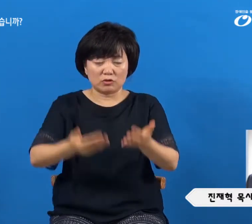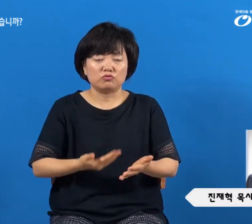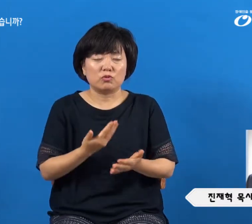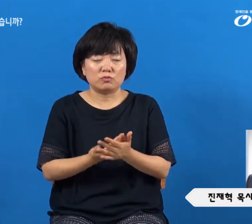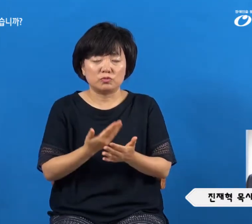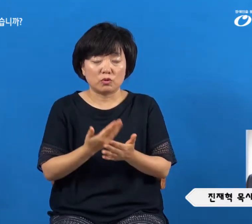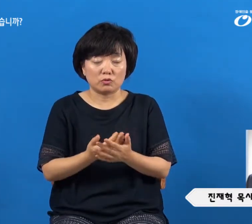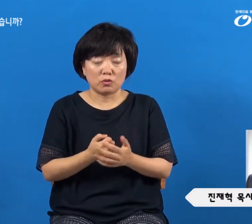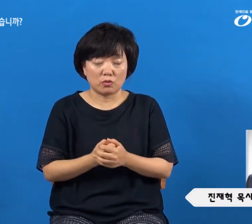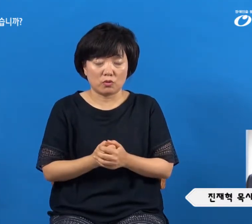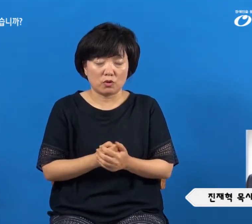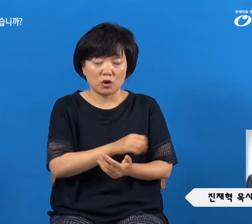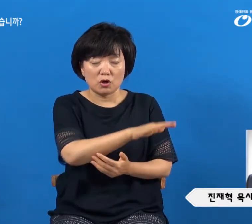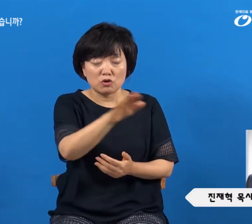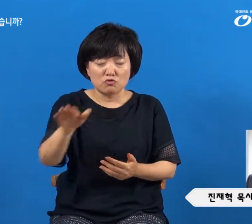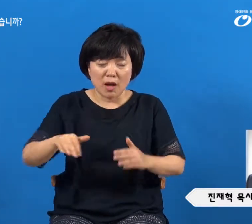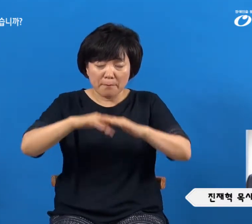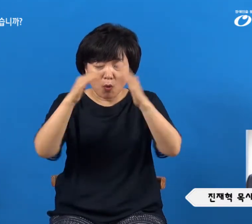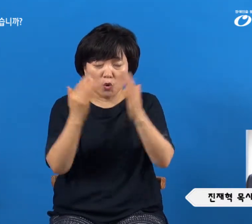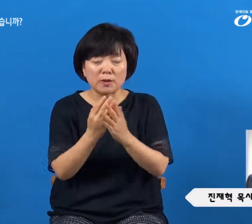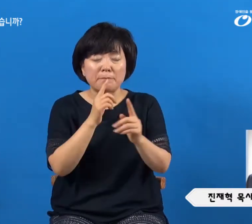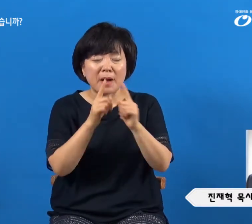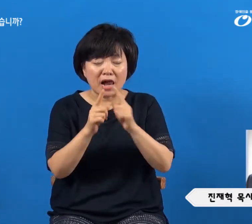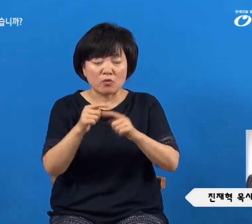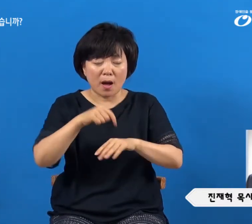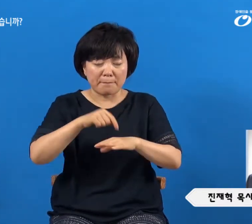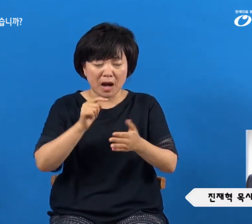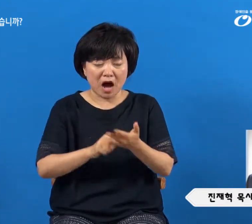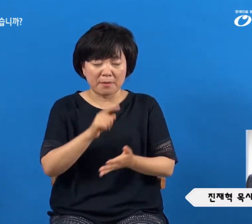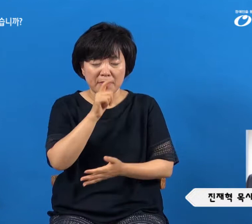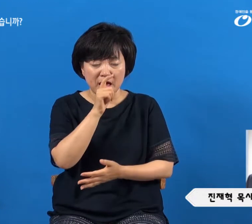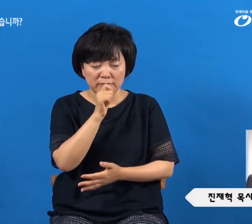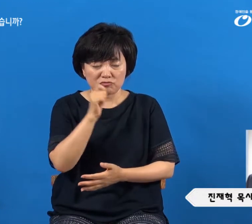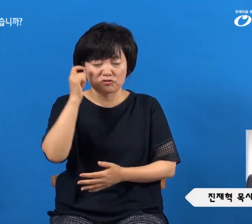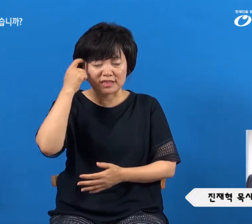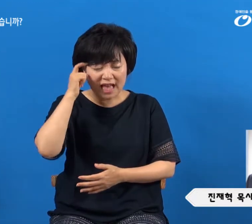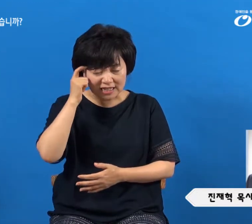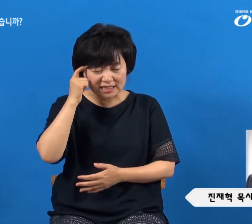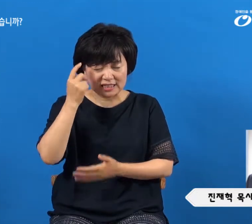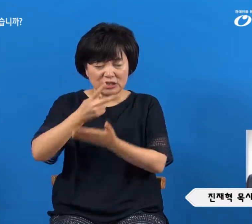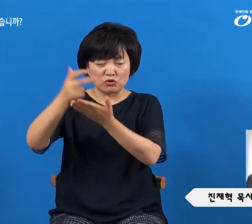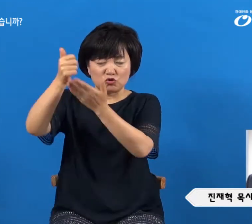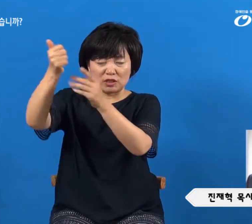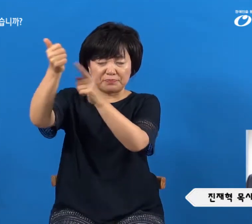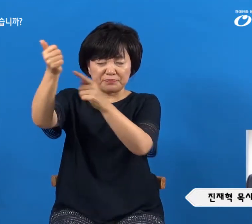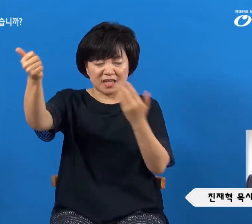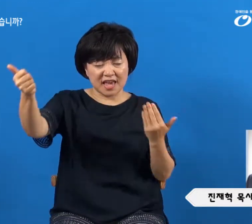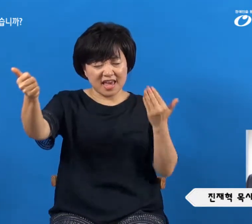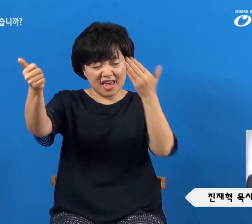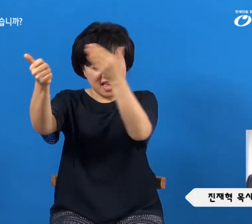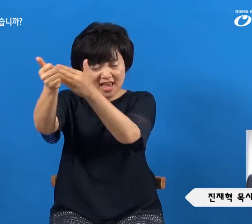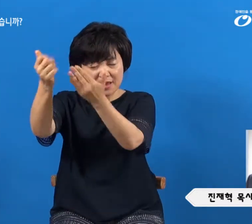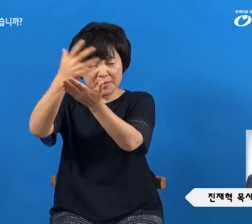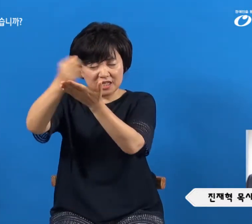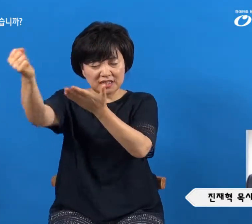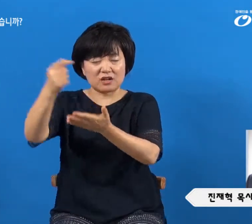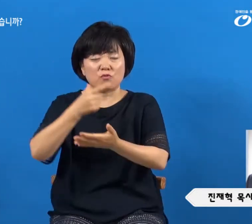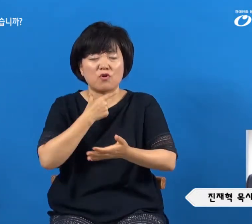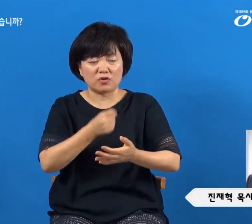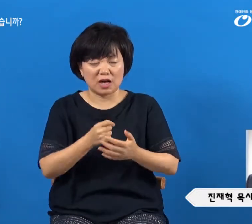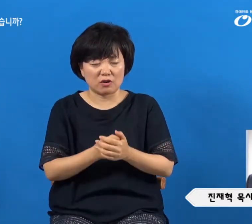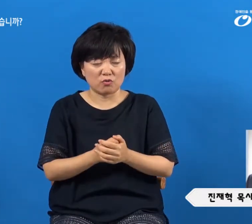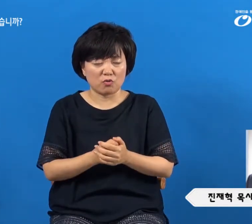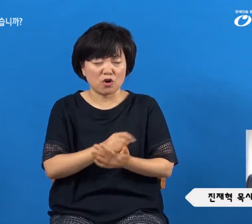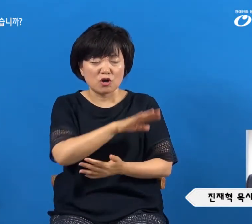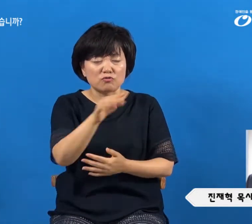주옵소서. 우리의 모든 말과 마음의 묵상이 주께 연락되기를 원하고 우리의